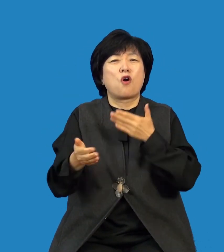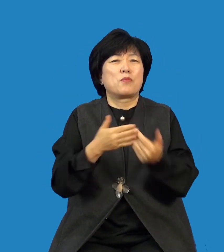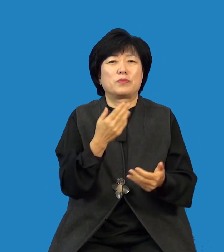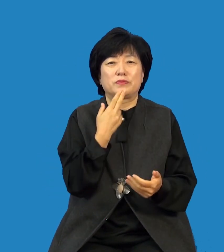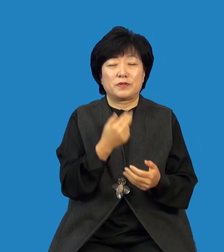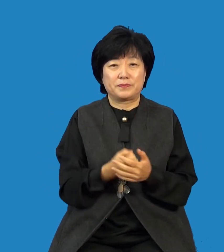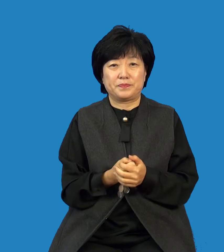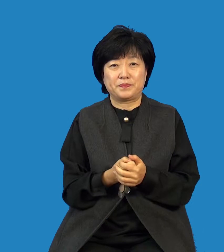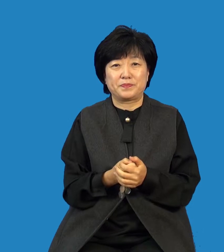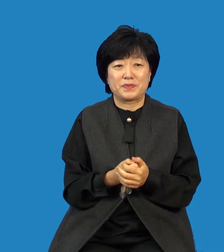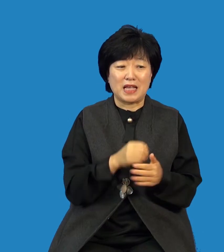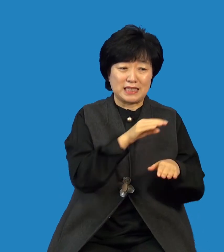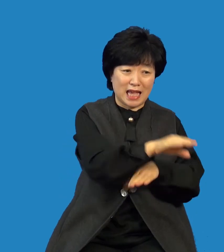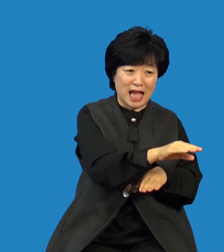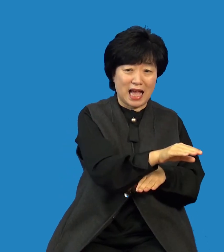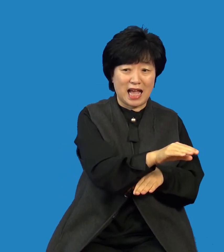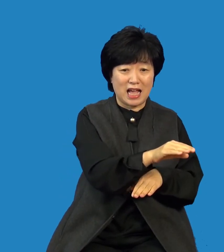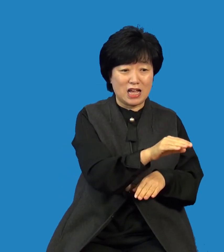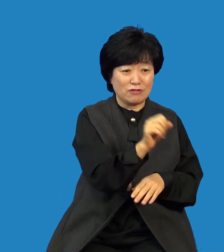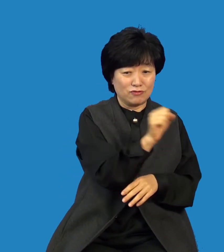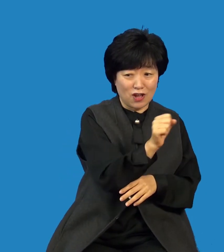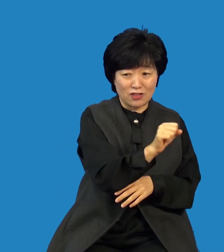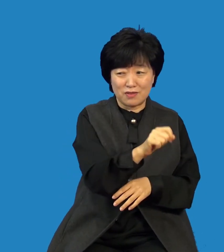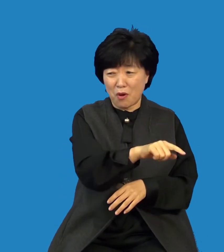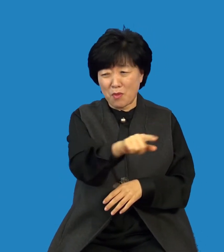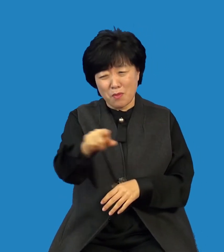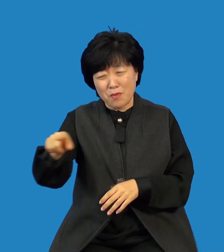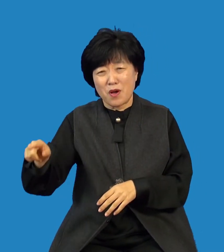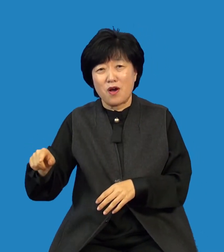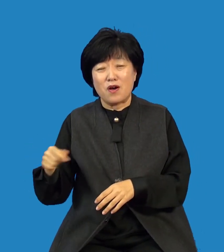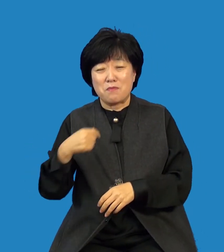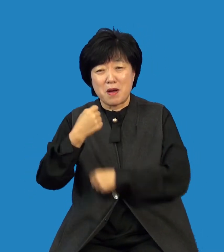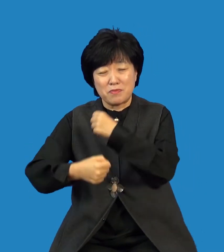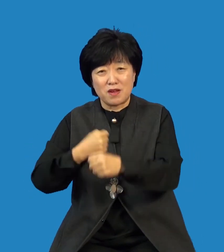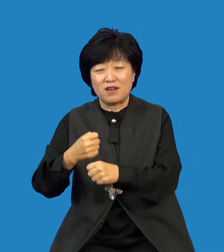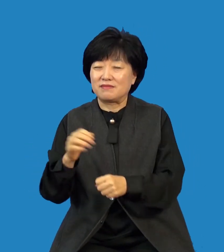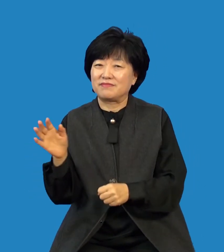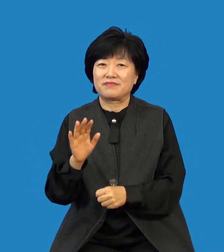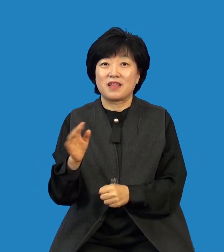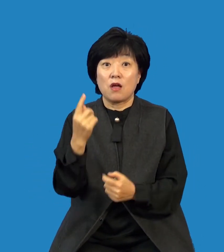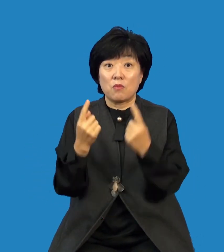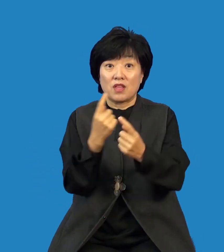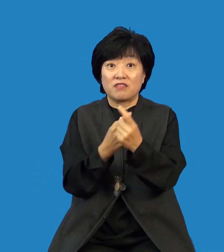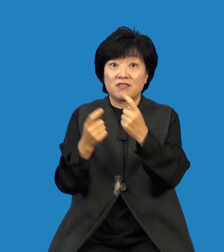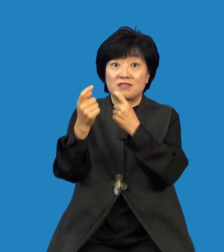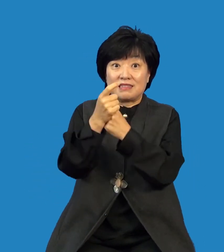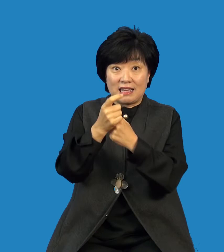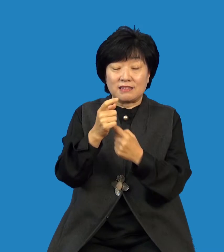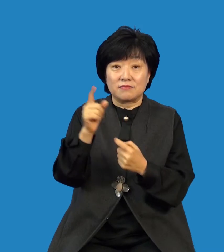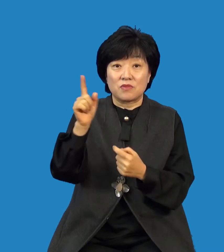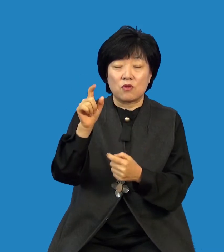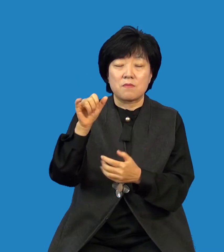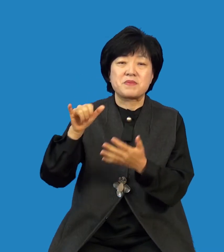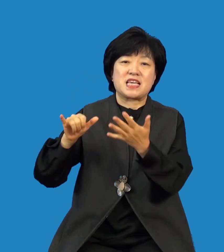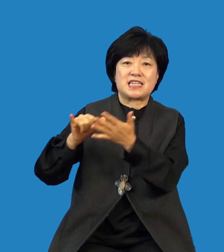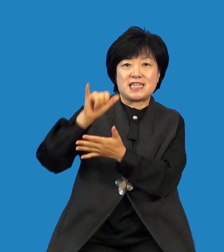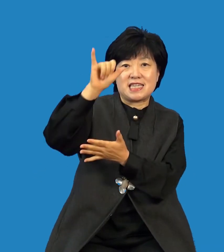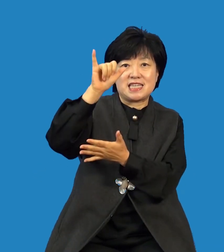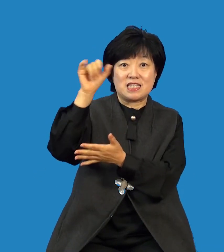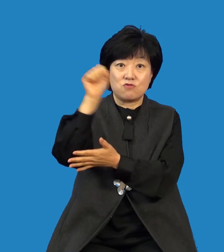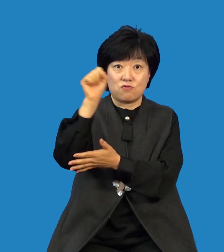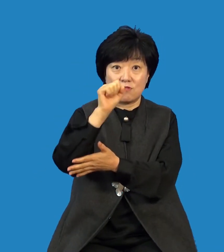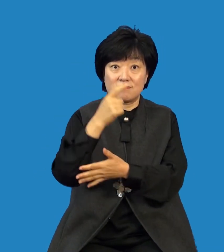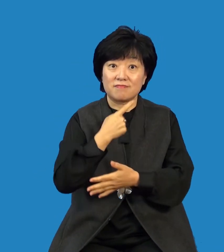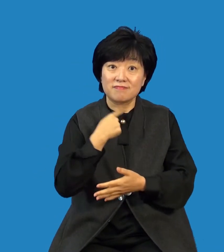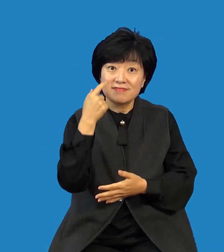있으세요? 없지요. 근데 이거하고 참 비슷해요. 제가 뭐 요즘은 그런 건 아는데 제가 젊었을 때 게임을 참 좋아했어요.